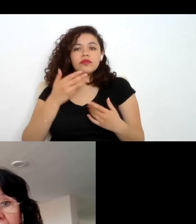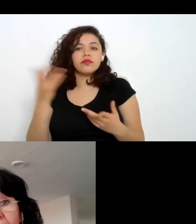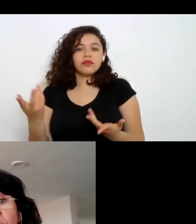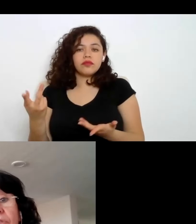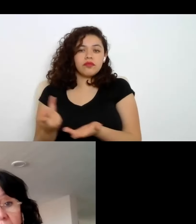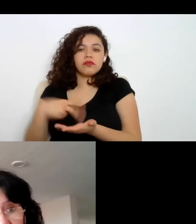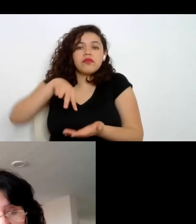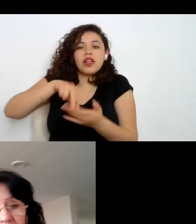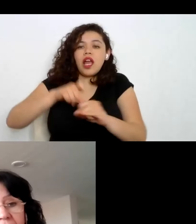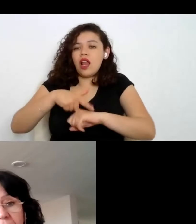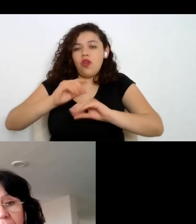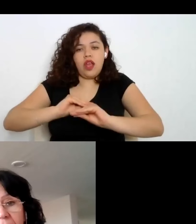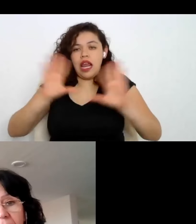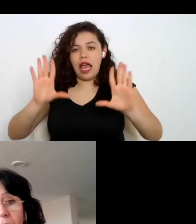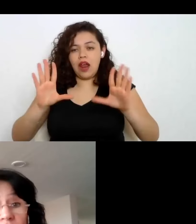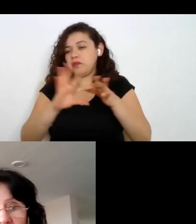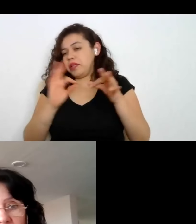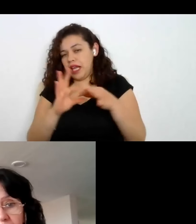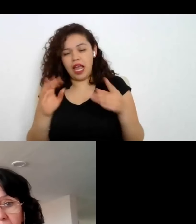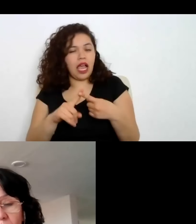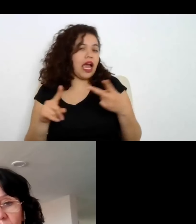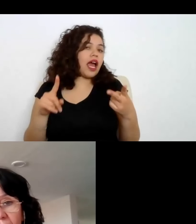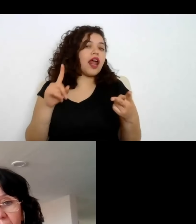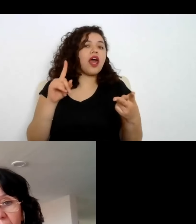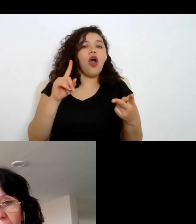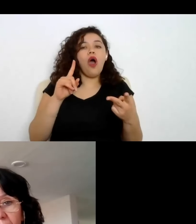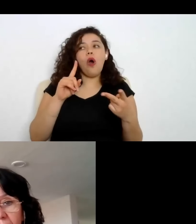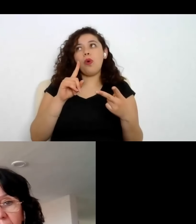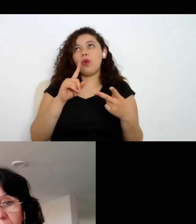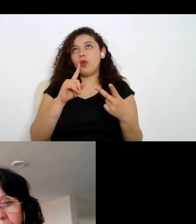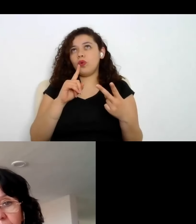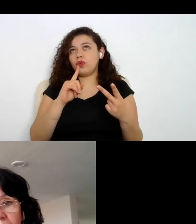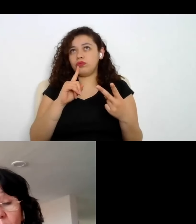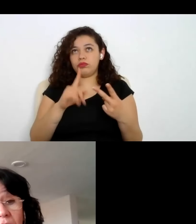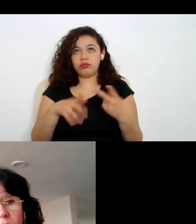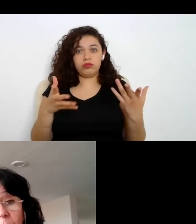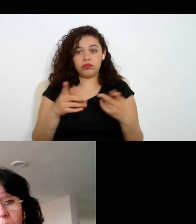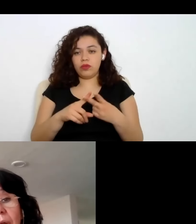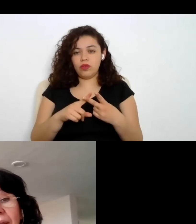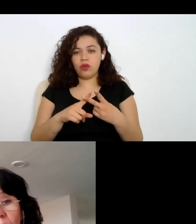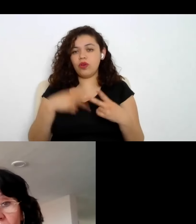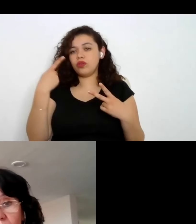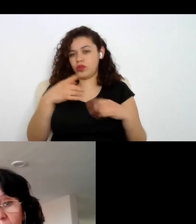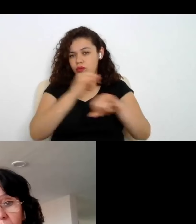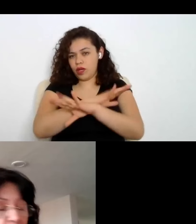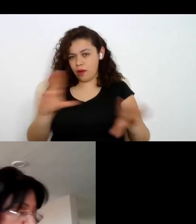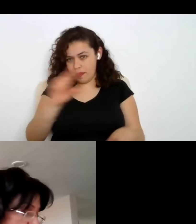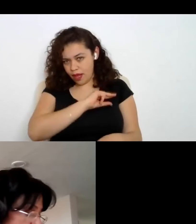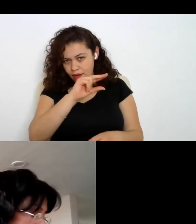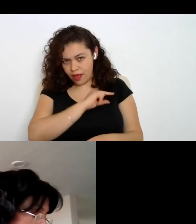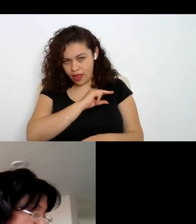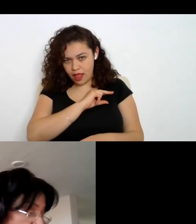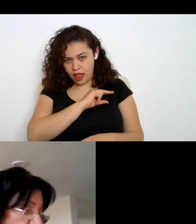alguna aclaración, si quieres que no se que tus datos personales No